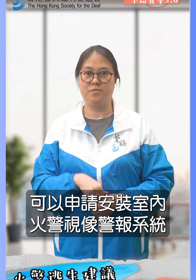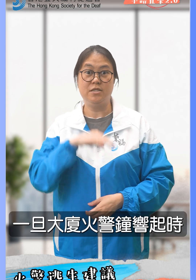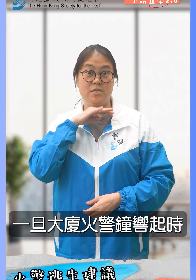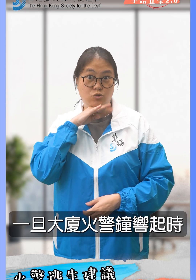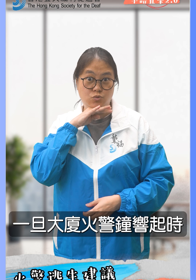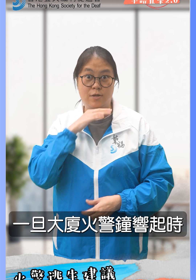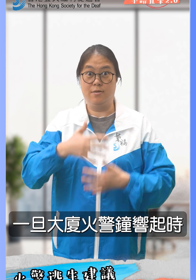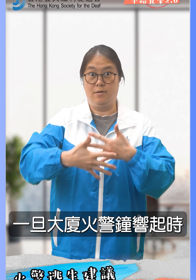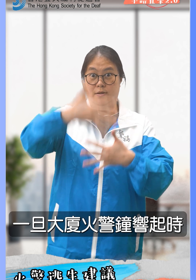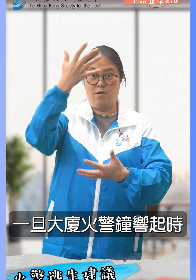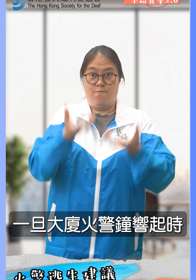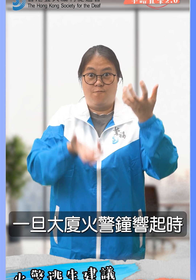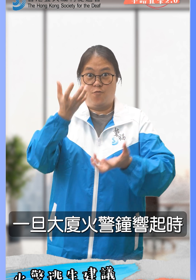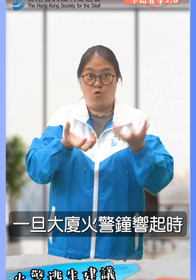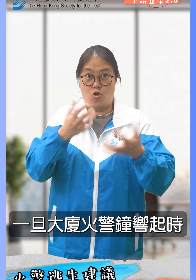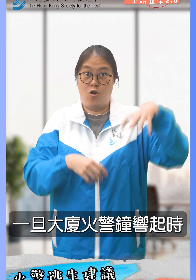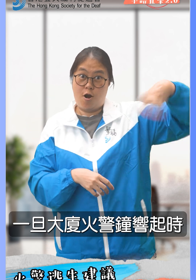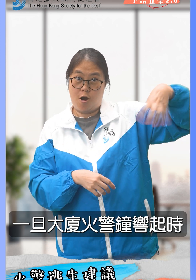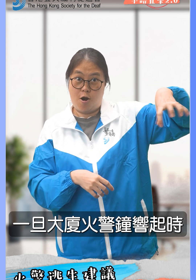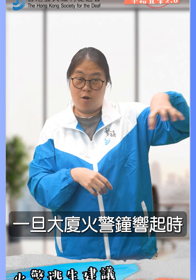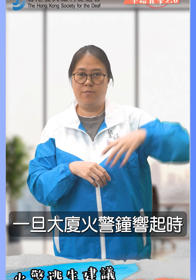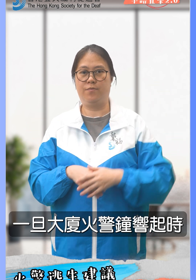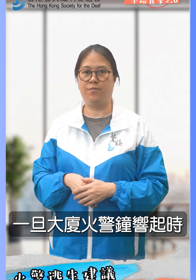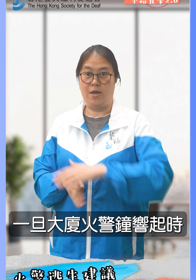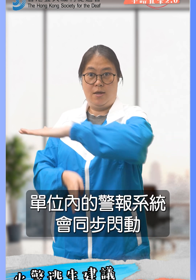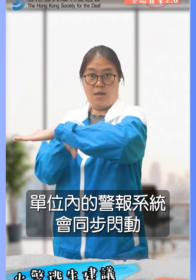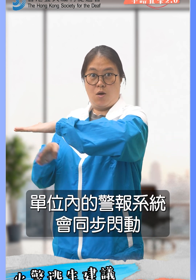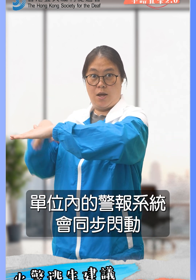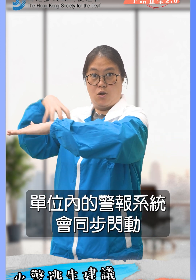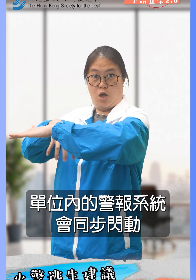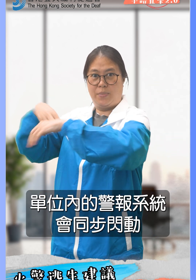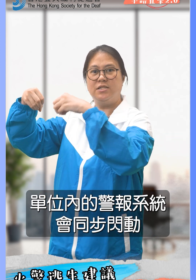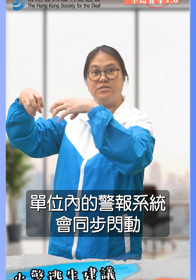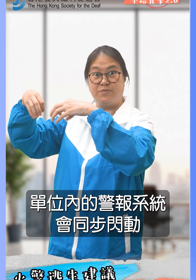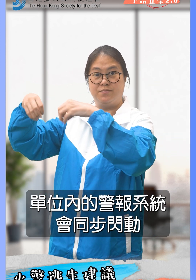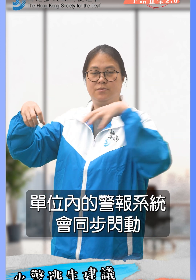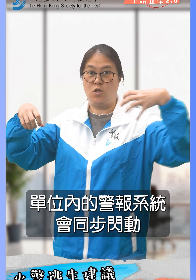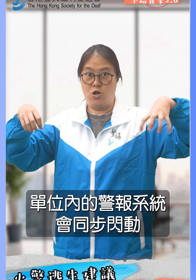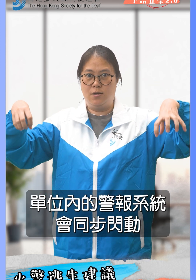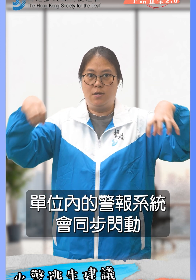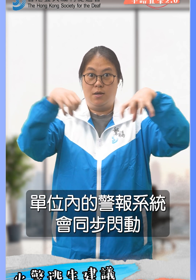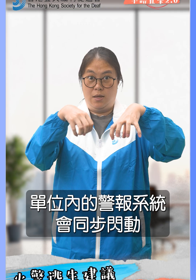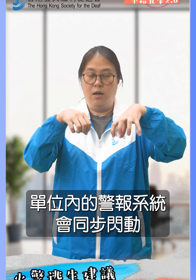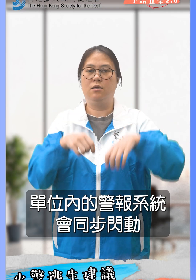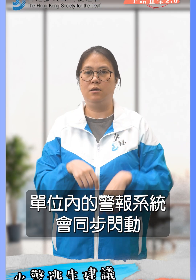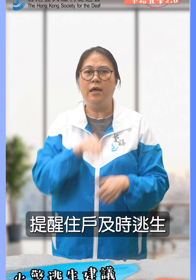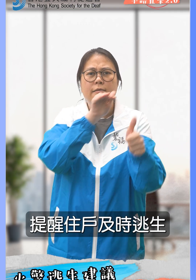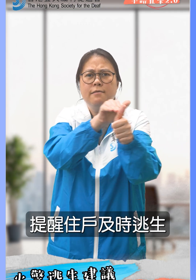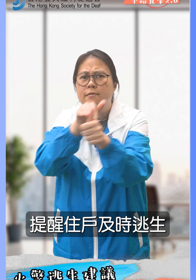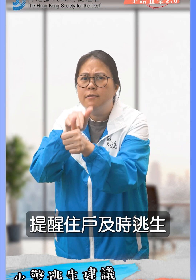一旦大廈火警鐘響起嘅時候，單位內嘅警報系統會同步閃動，提醒住